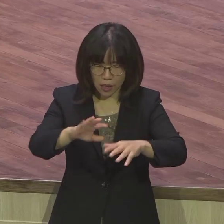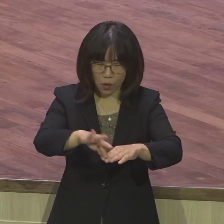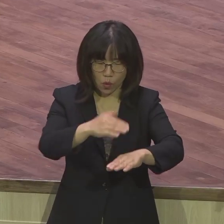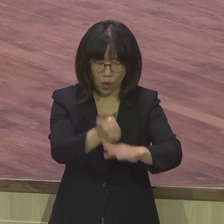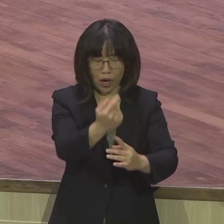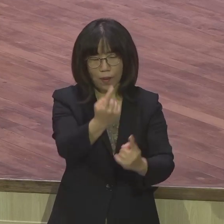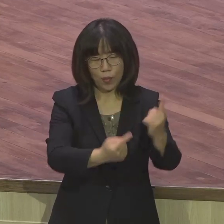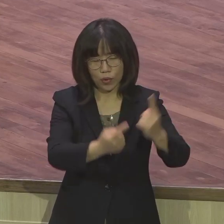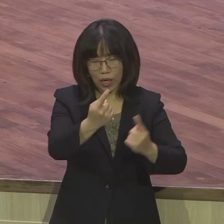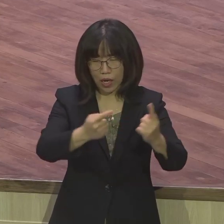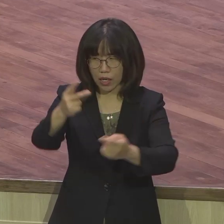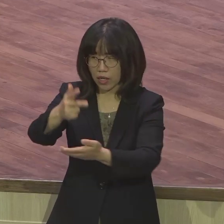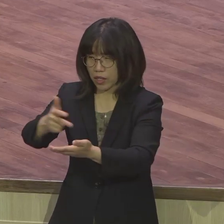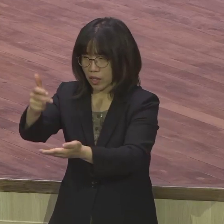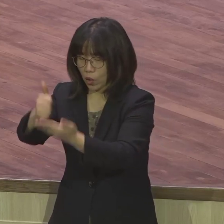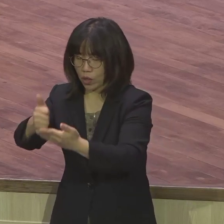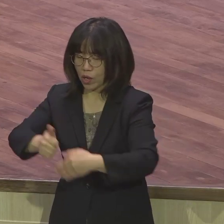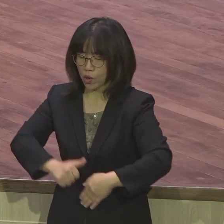이스라엘 하나님 여호와를